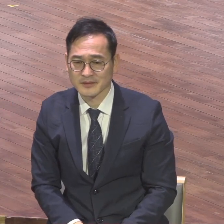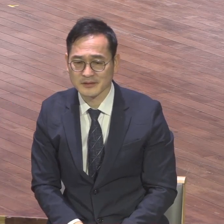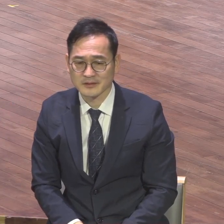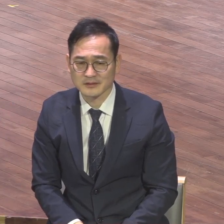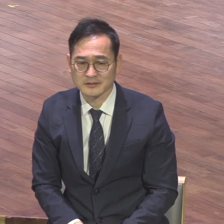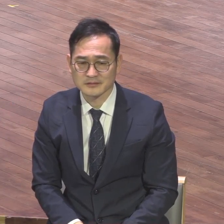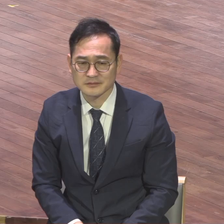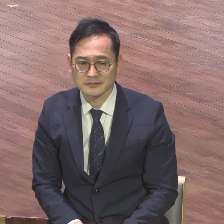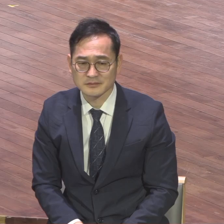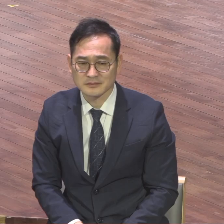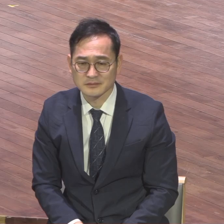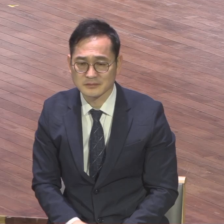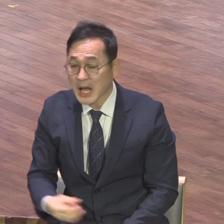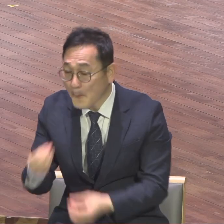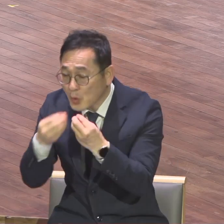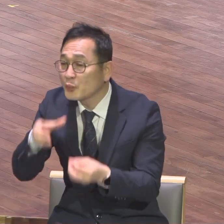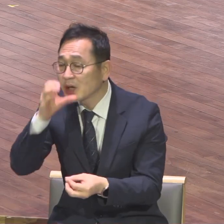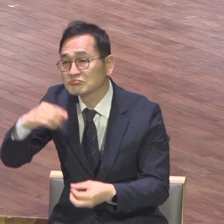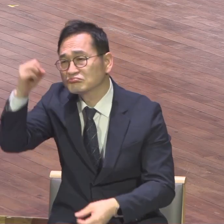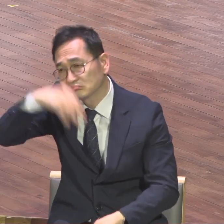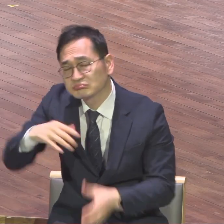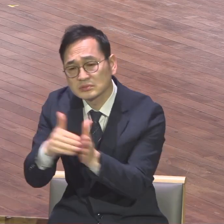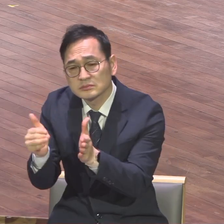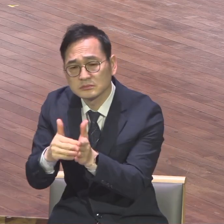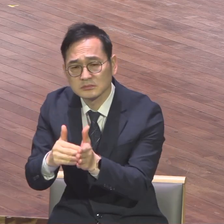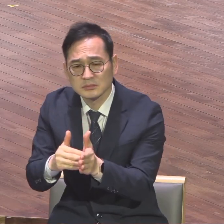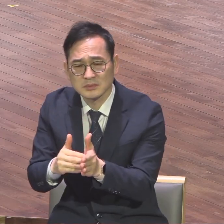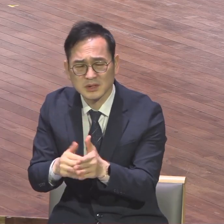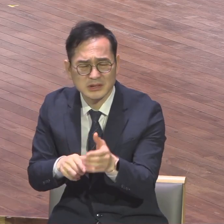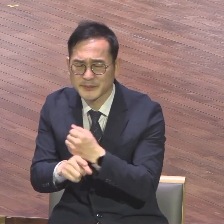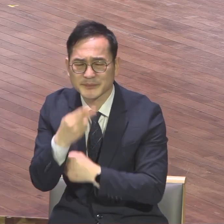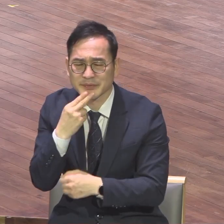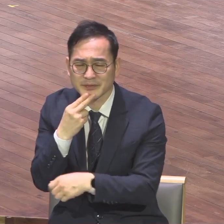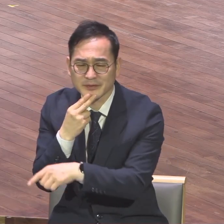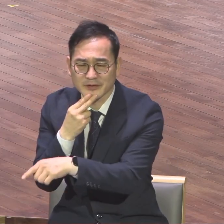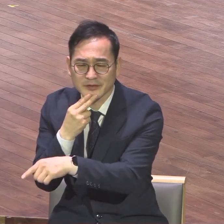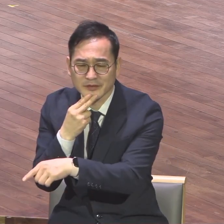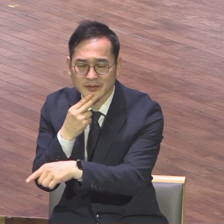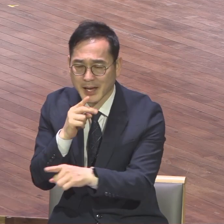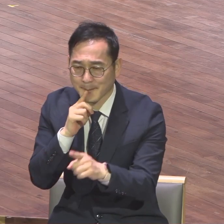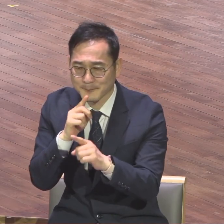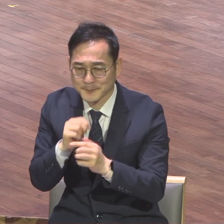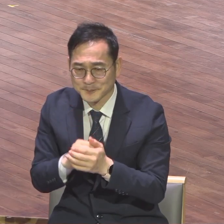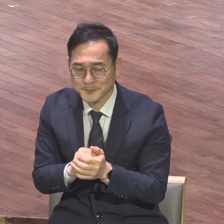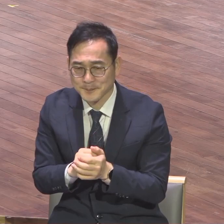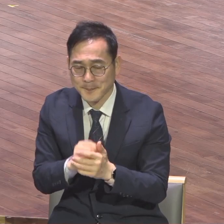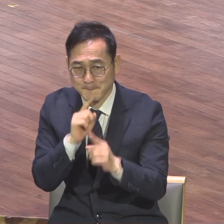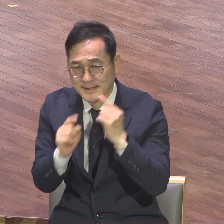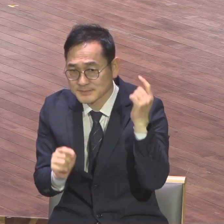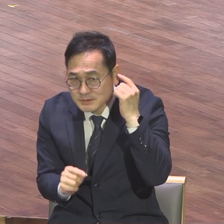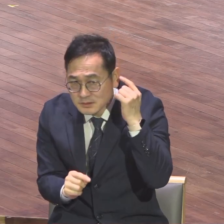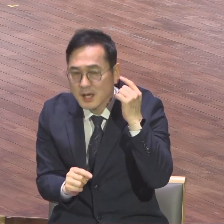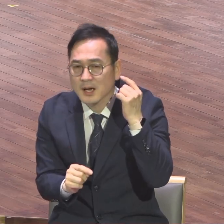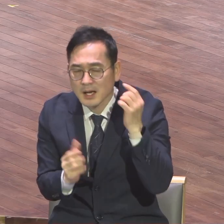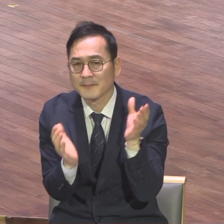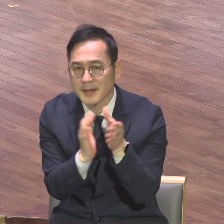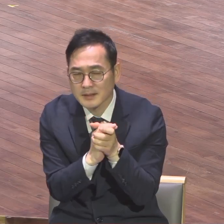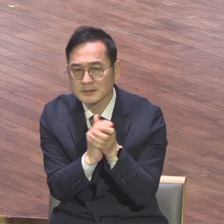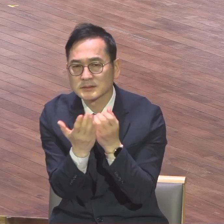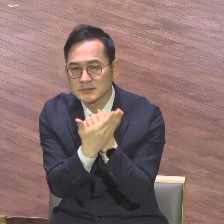그렇다면 아무 의미가 없죠. 사실은 말씀을 듣고 성찬 받을 때 성령께서